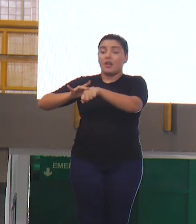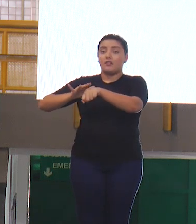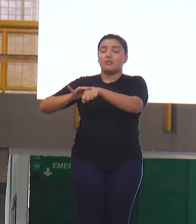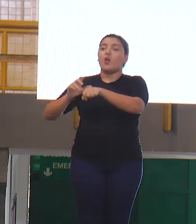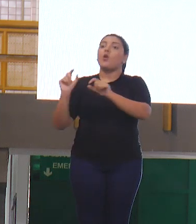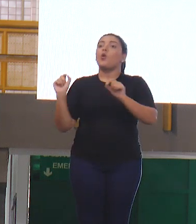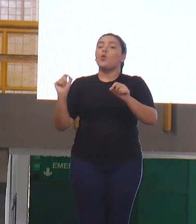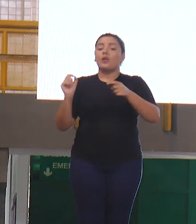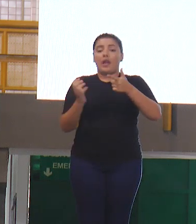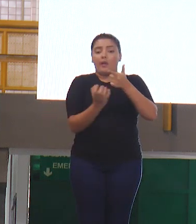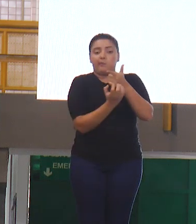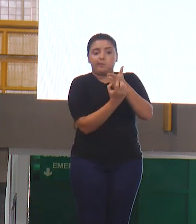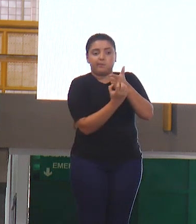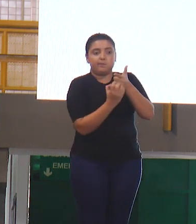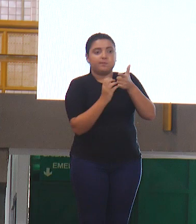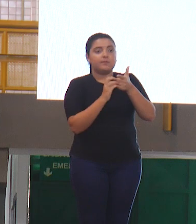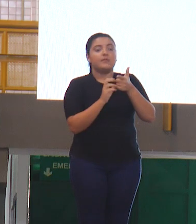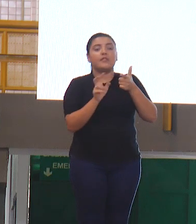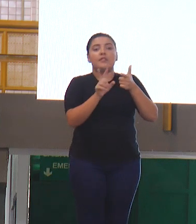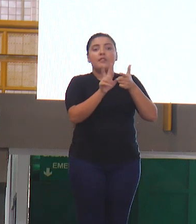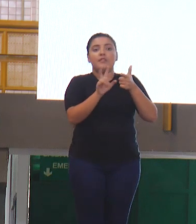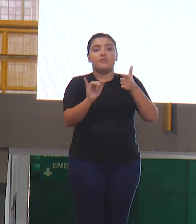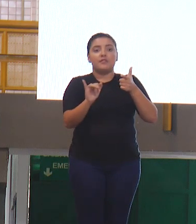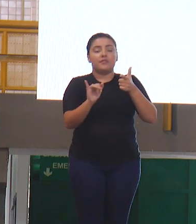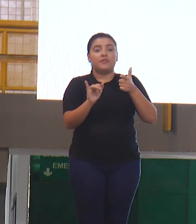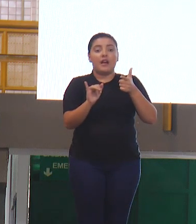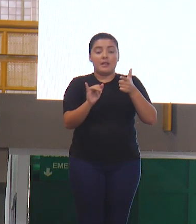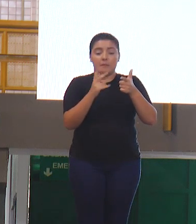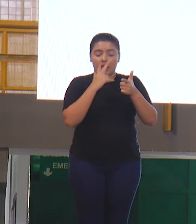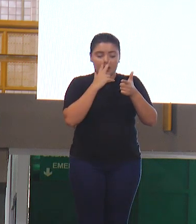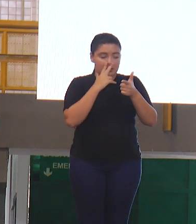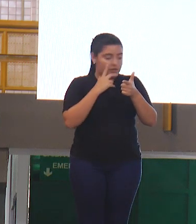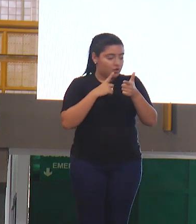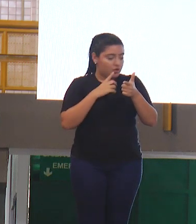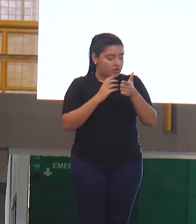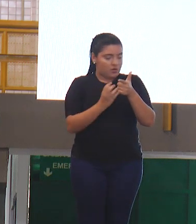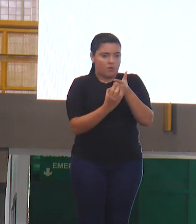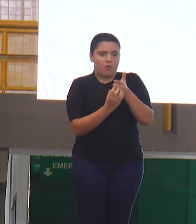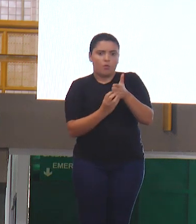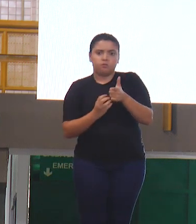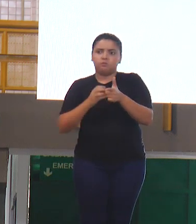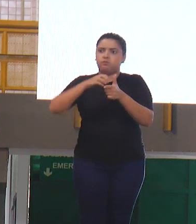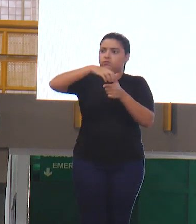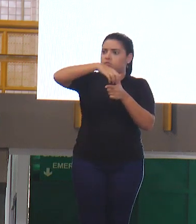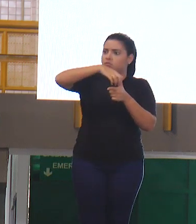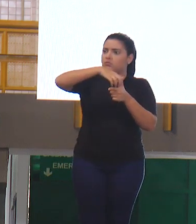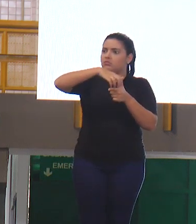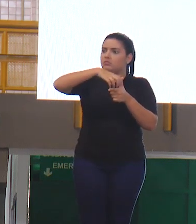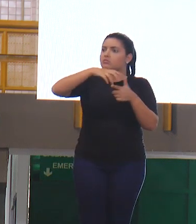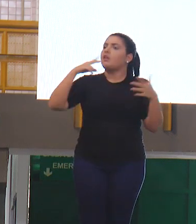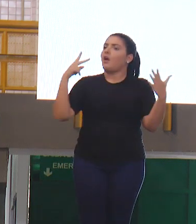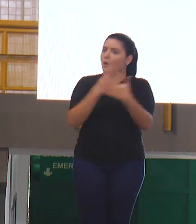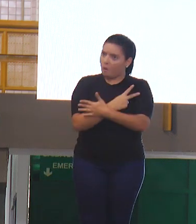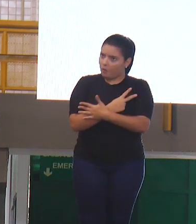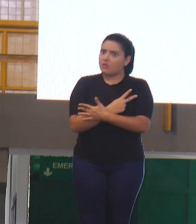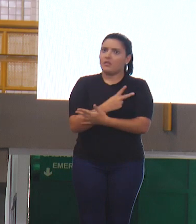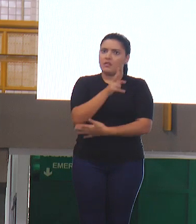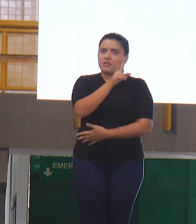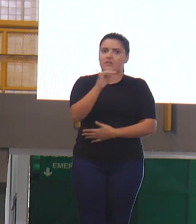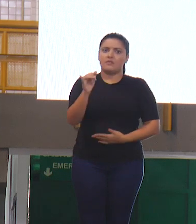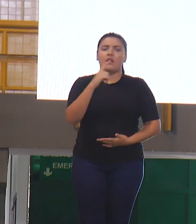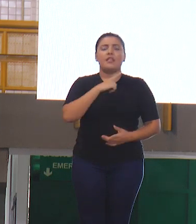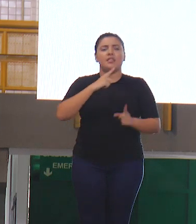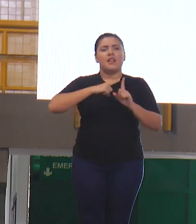o testículo ele vai ficar na cavidade abdominal. Testículos na cavidade abdominal vai ter